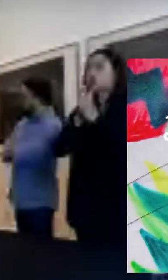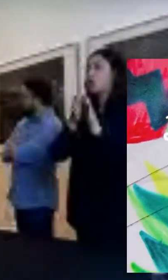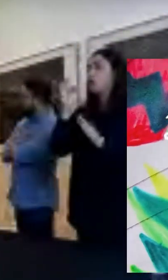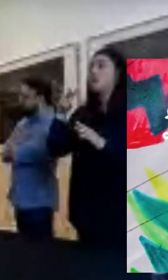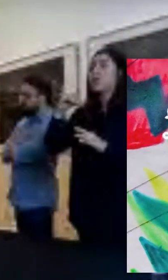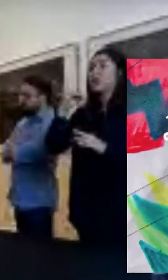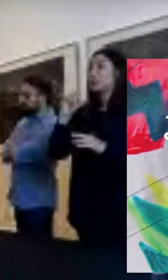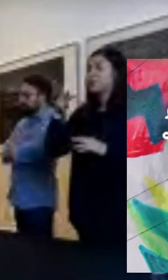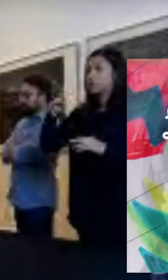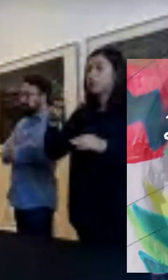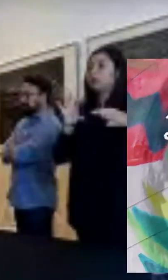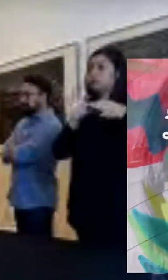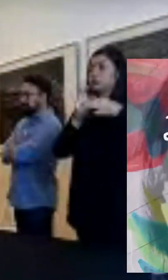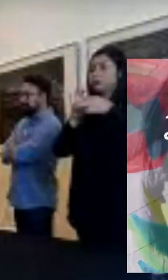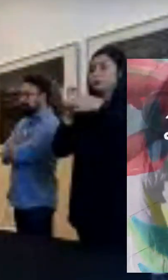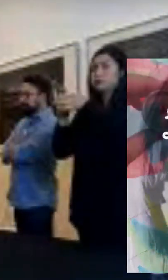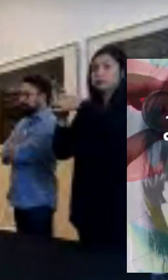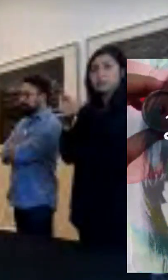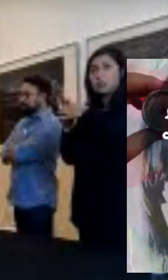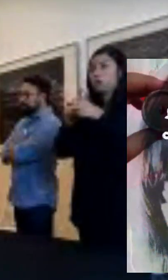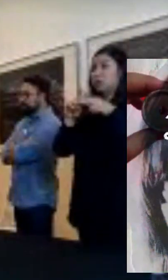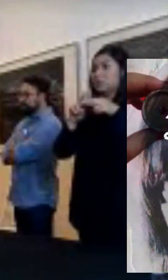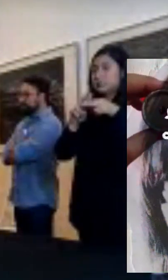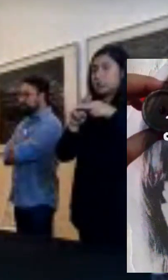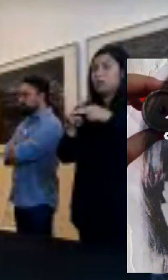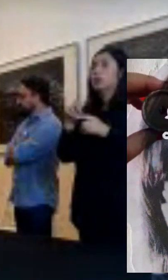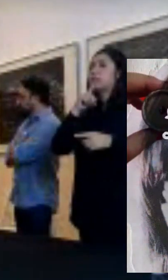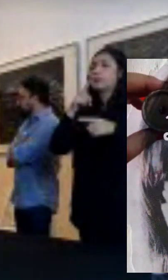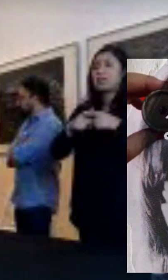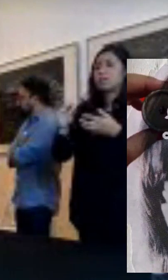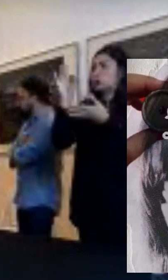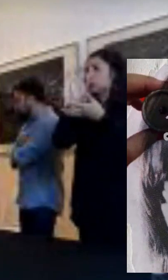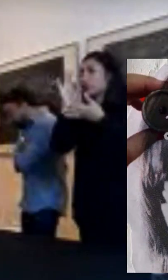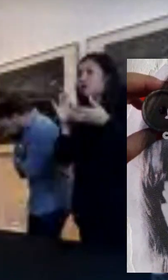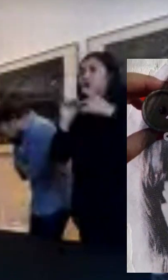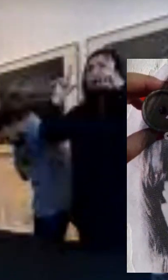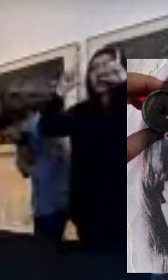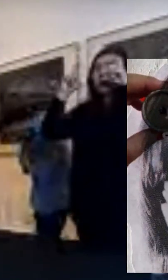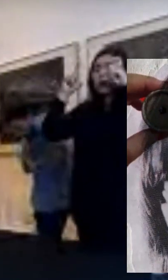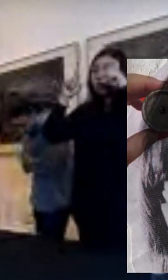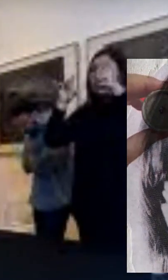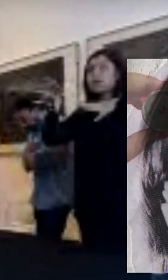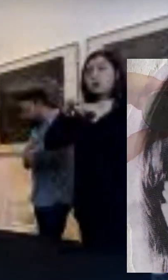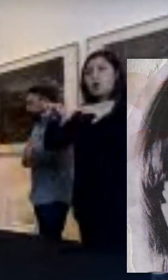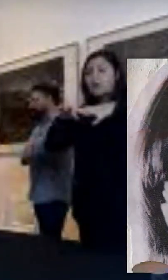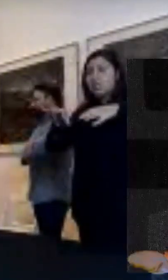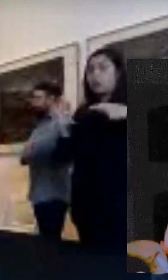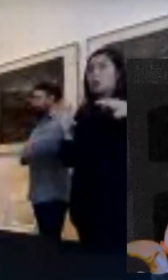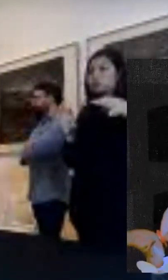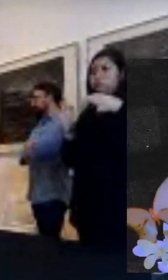todo el material que se generan los distintos microlaboratorios, es decir, los textos, los dibujos, las imágenes, los objetos, y de alguna